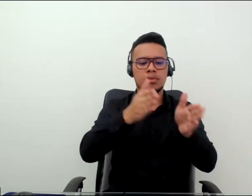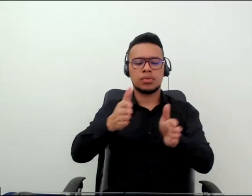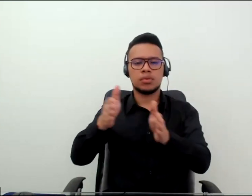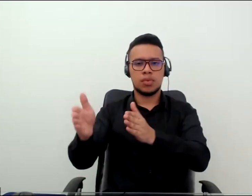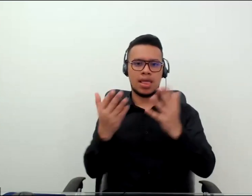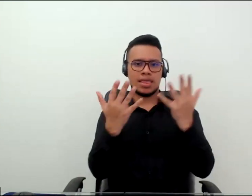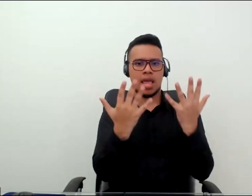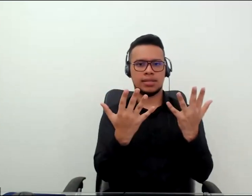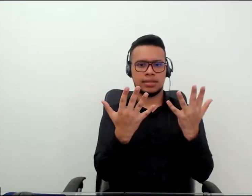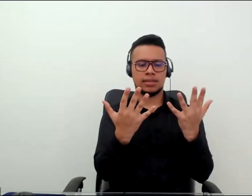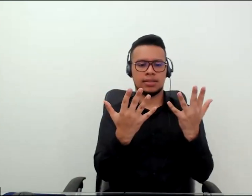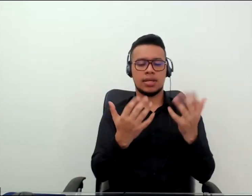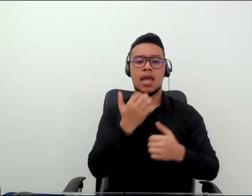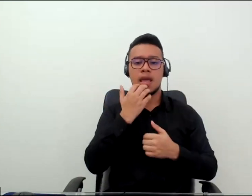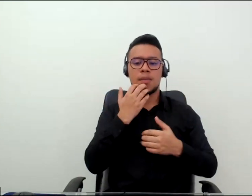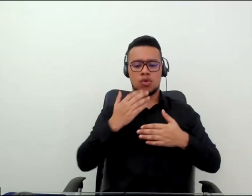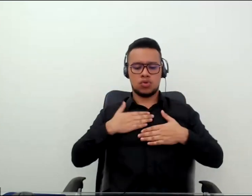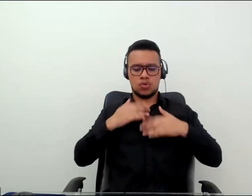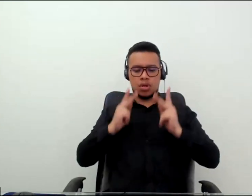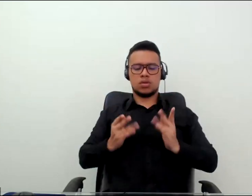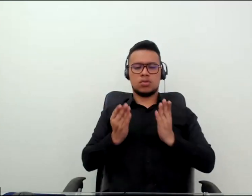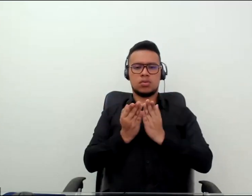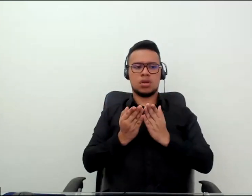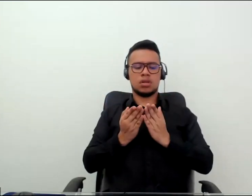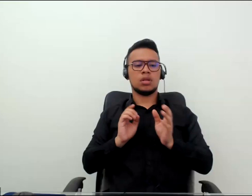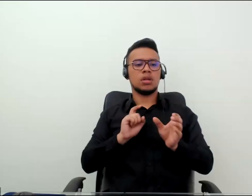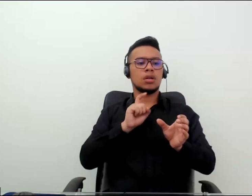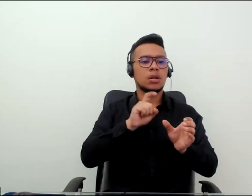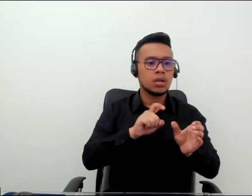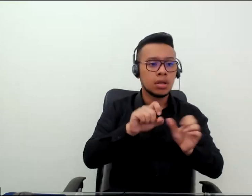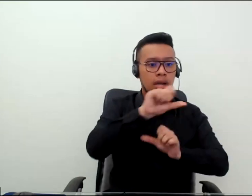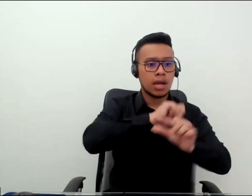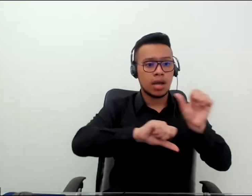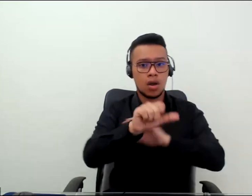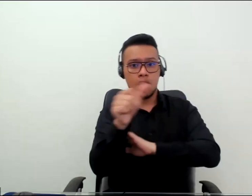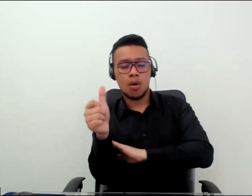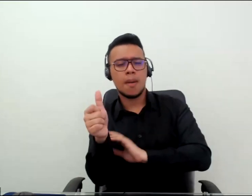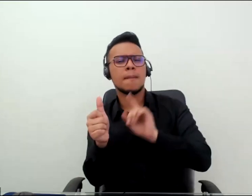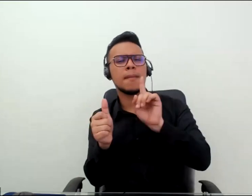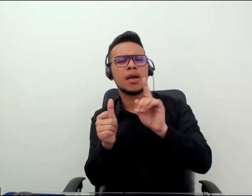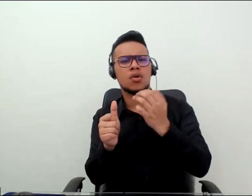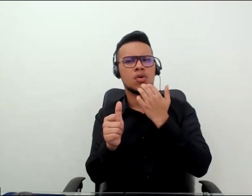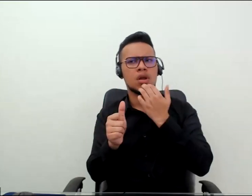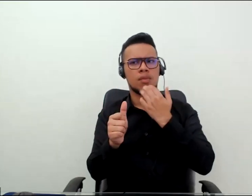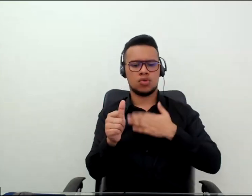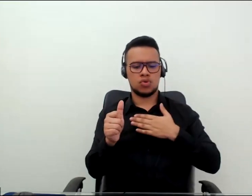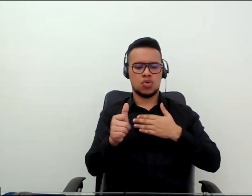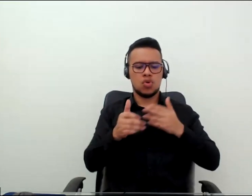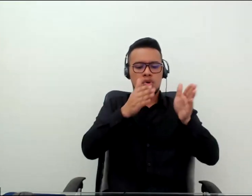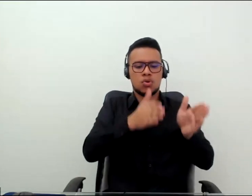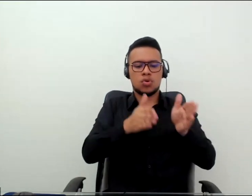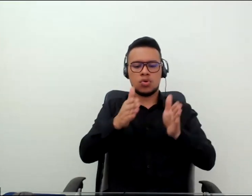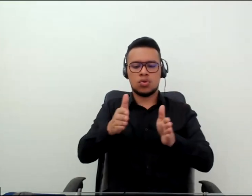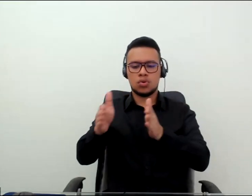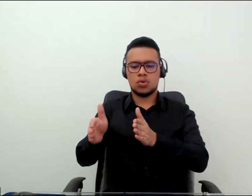el estudiante podrá realizar el cambio pero un ejemplo yo estoy en cuarto periodo académico y